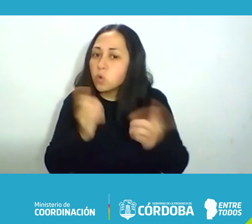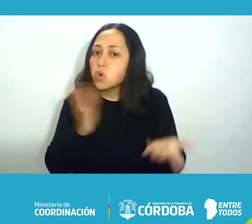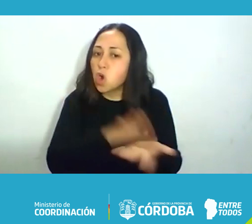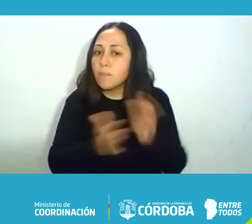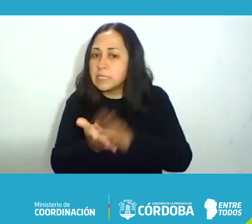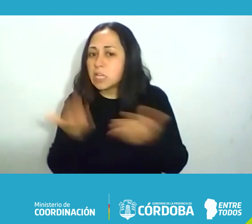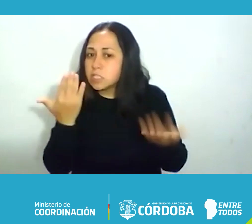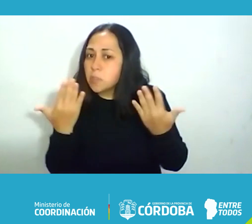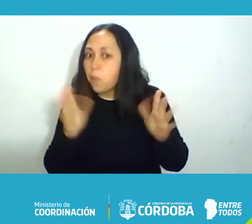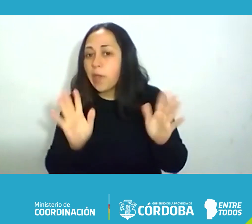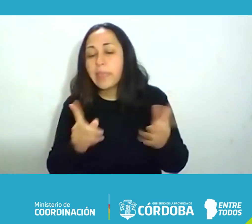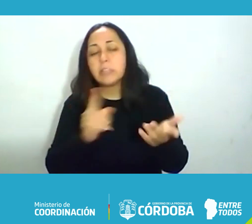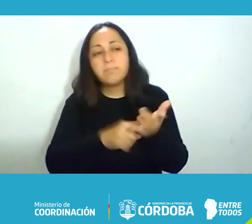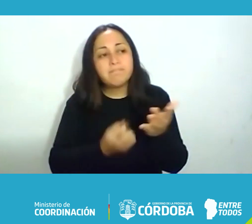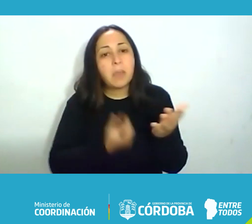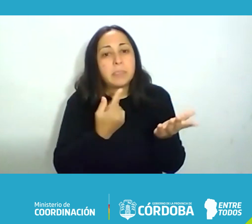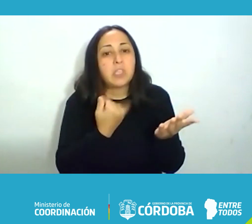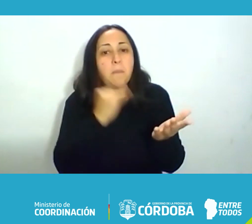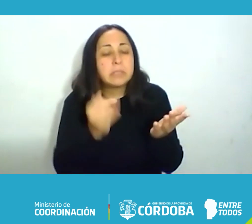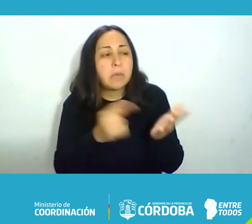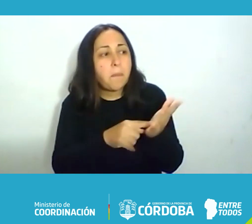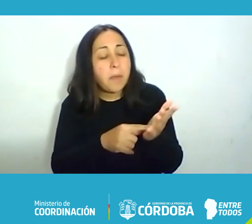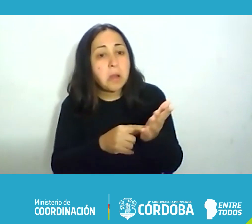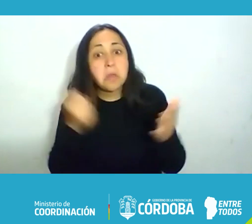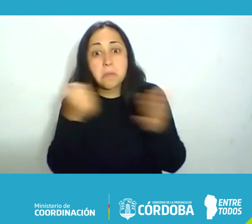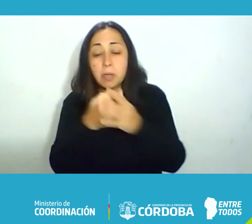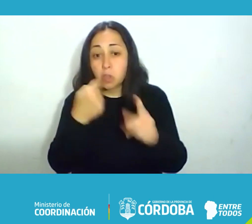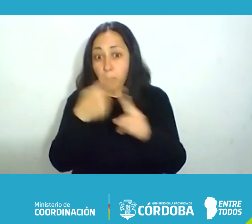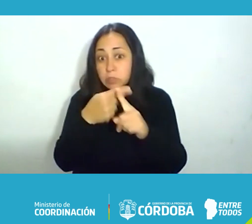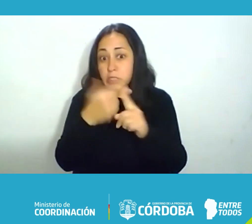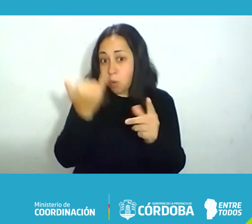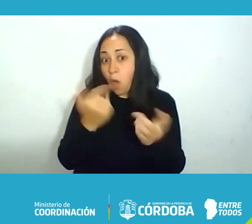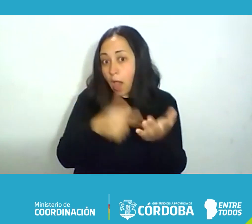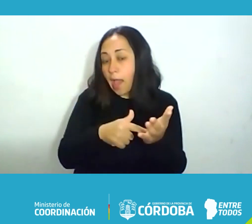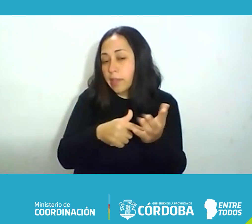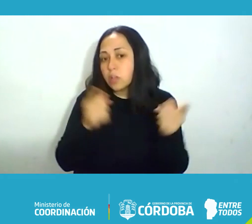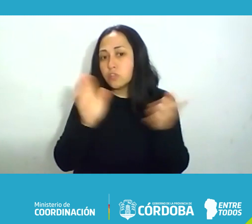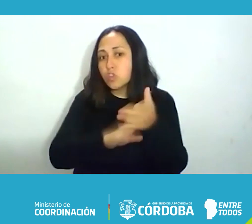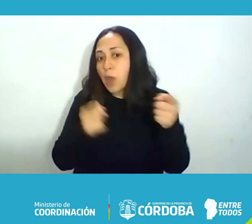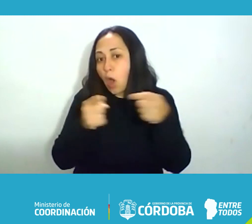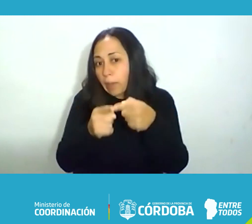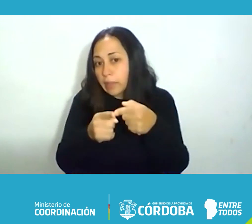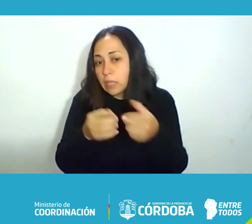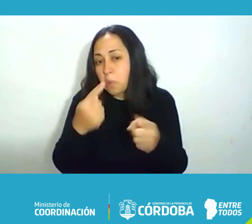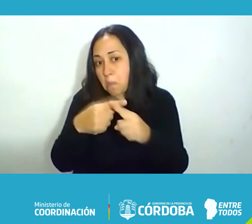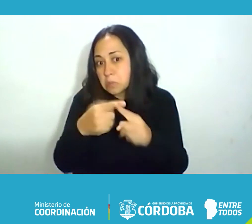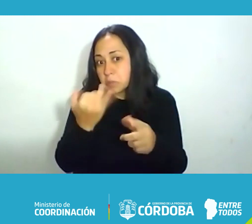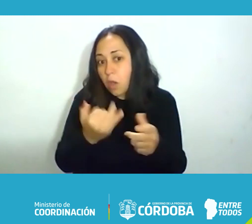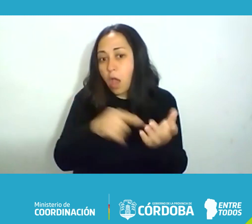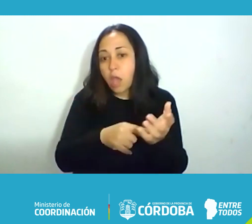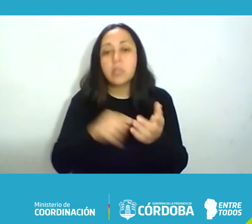etapa de operación, expresa que comenzaron a encontrar impactos positivos que responden al objetivo planteado y muestra matriz a modo de